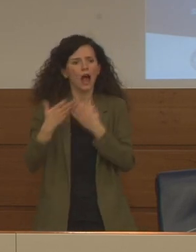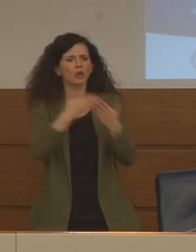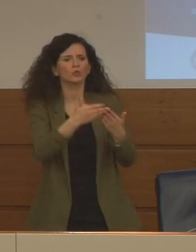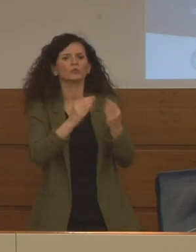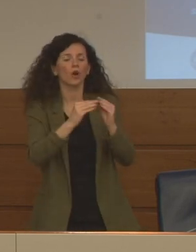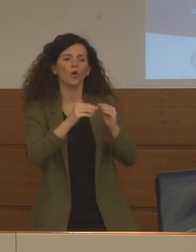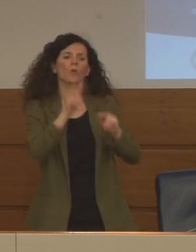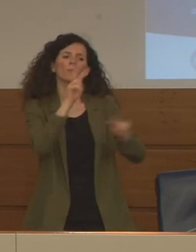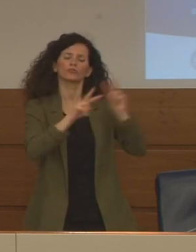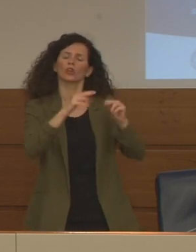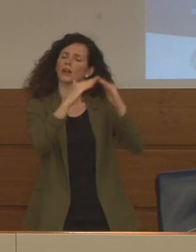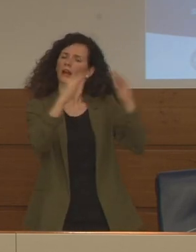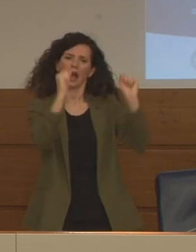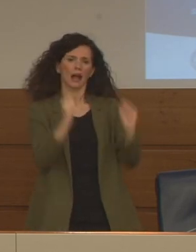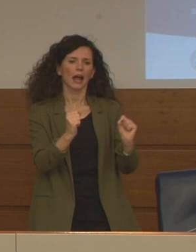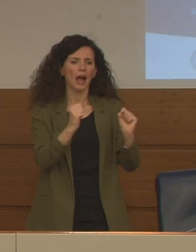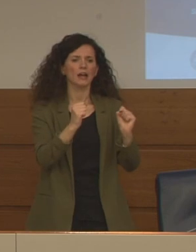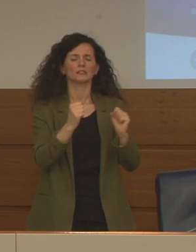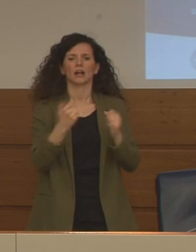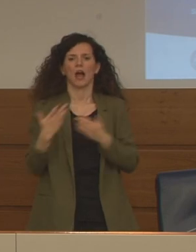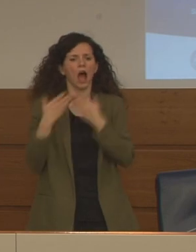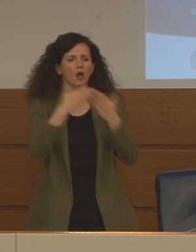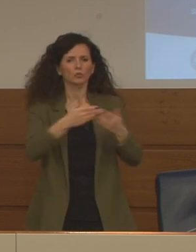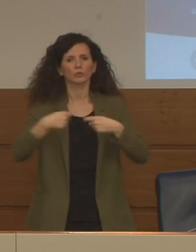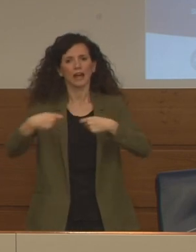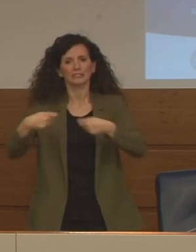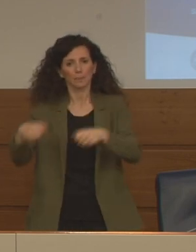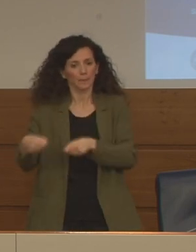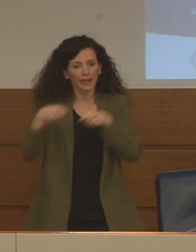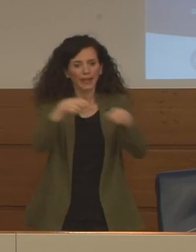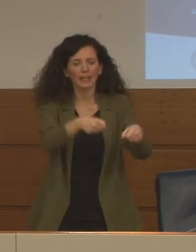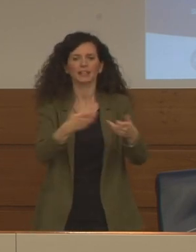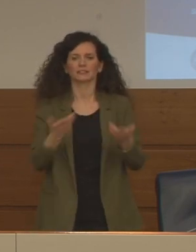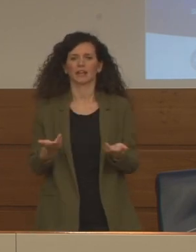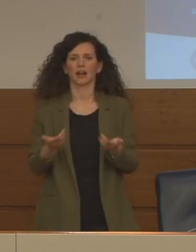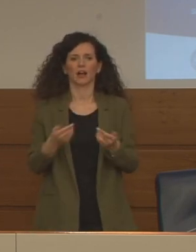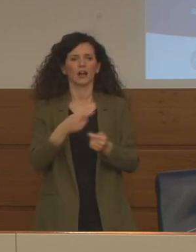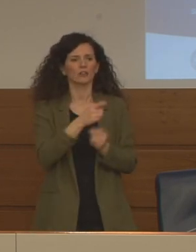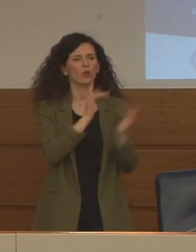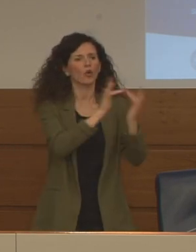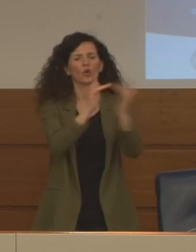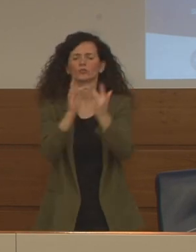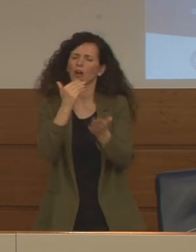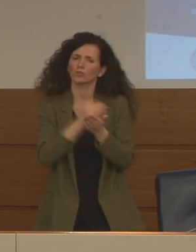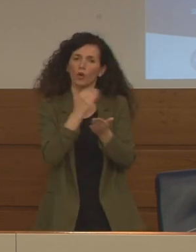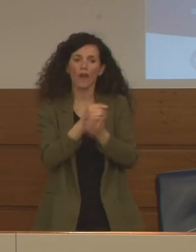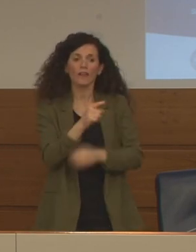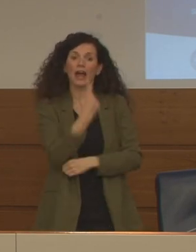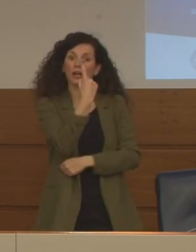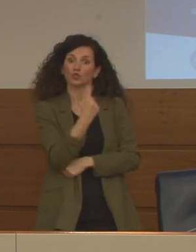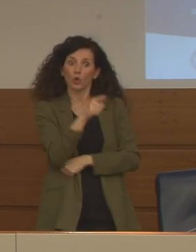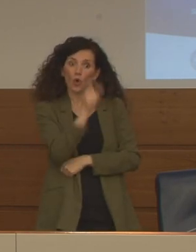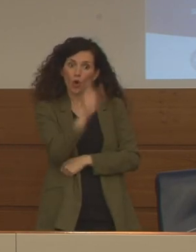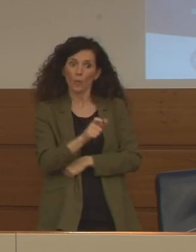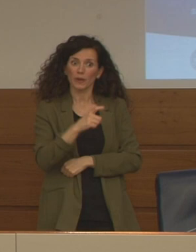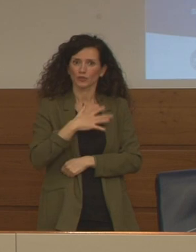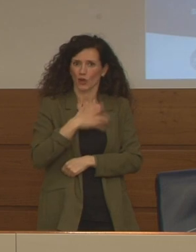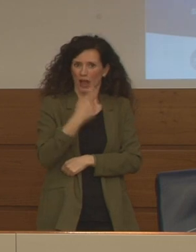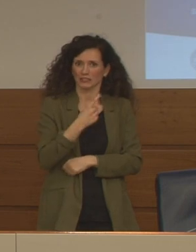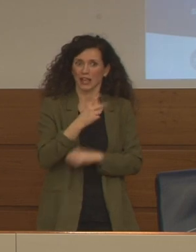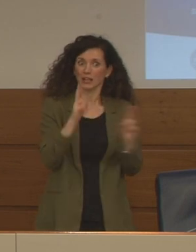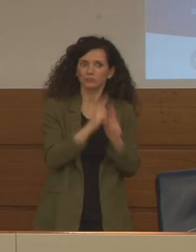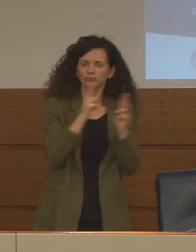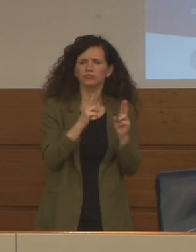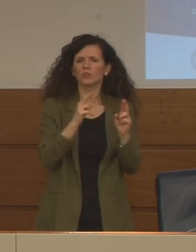in casa a evitare i contatti portando loro spesa aiutandoli in qualche modo laddove non sono in grado di farlo da soli però queste sono le persone